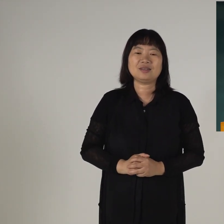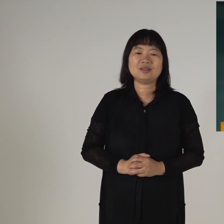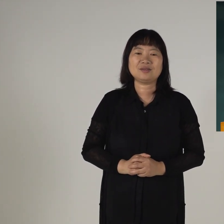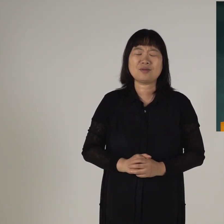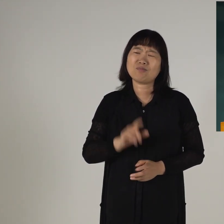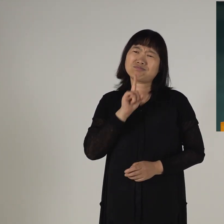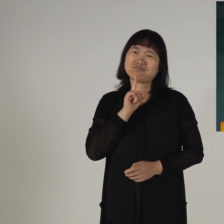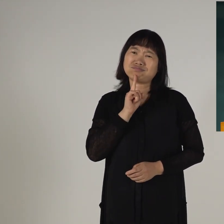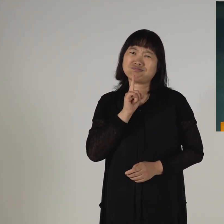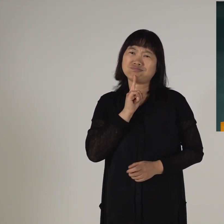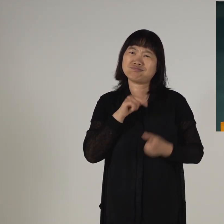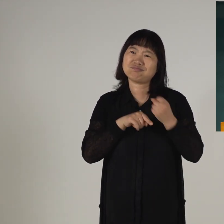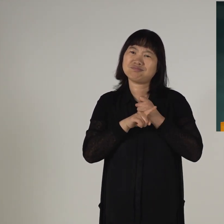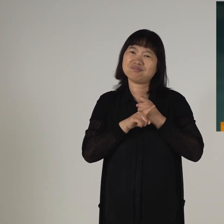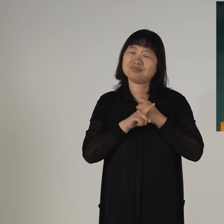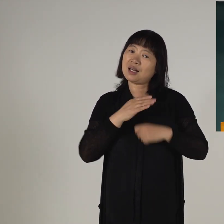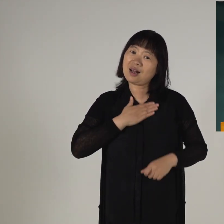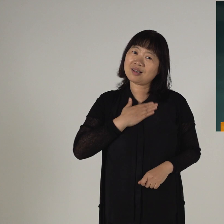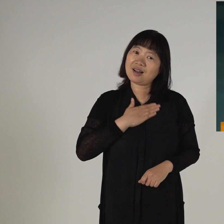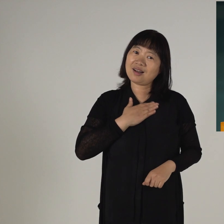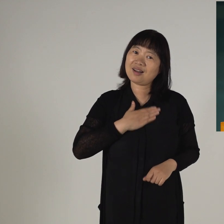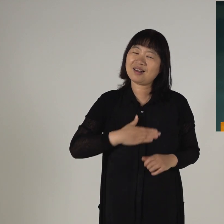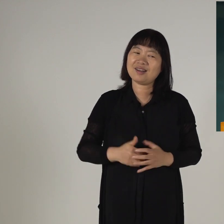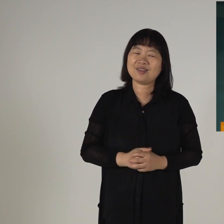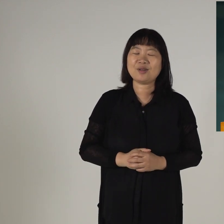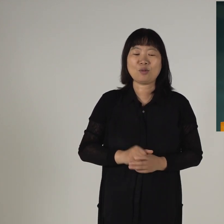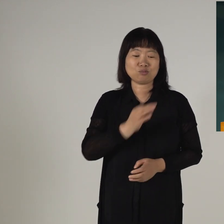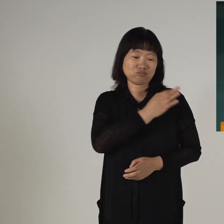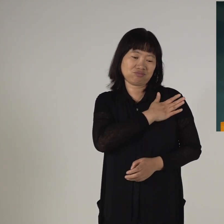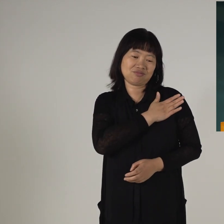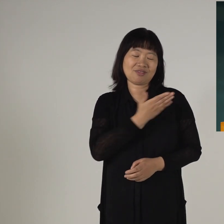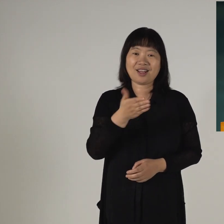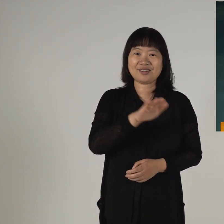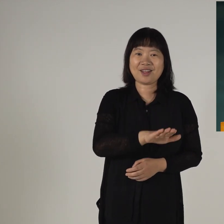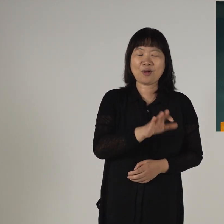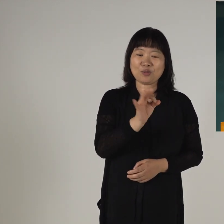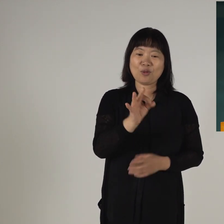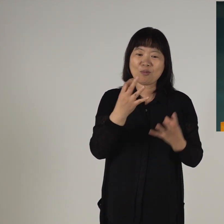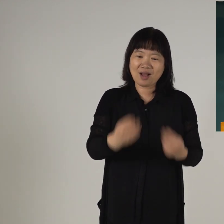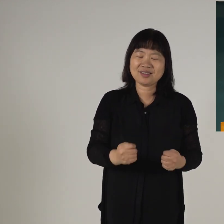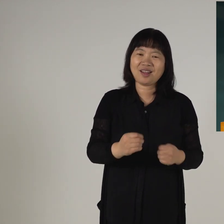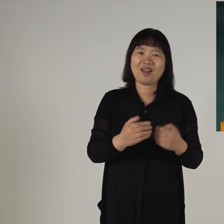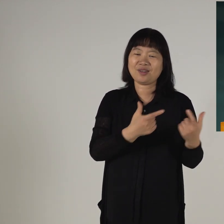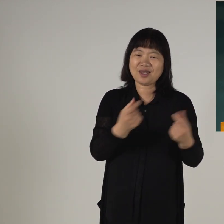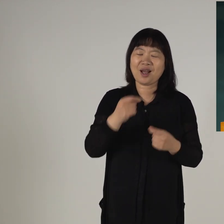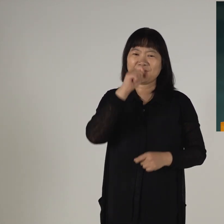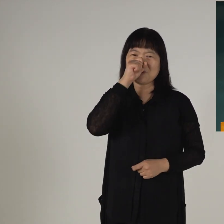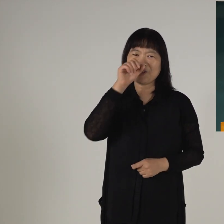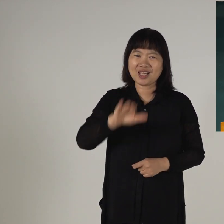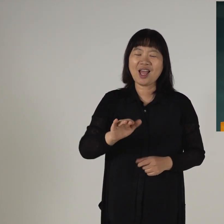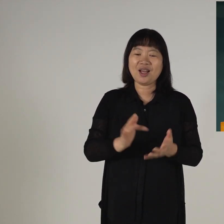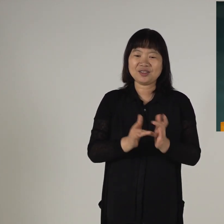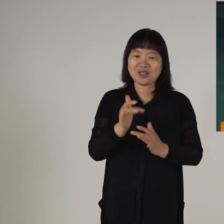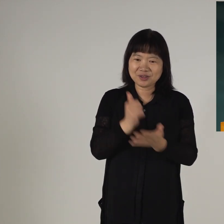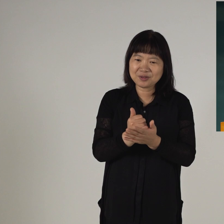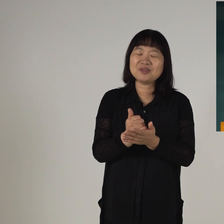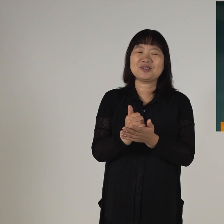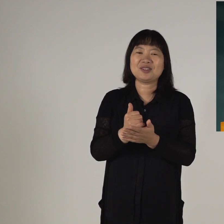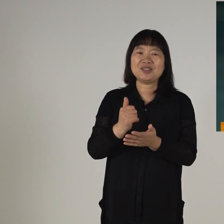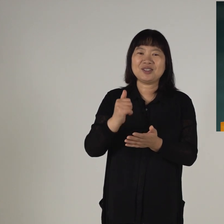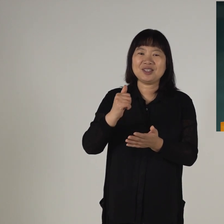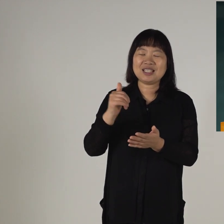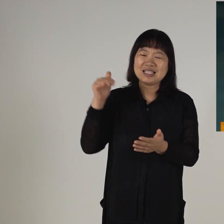그 말의 뉘앙스 의미를 알겠어요? 부자인데 돈도 많고 다 좋은데 예수까지